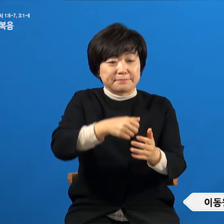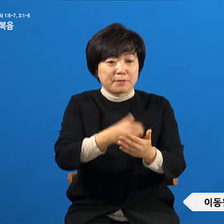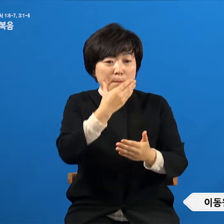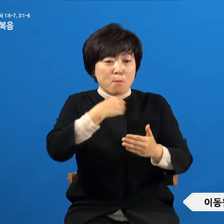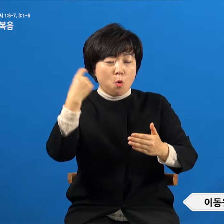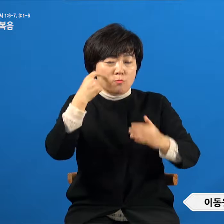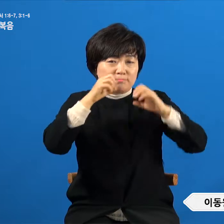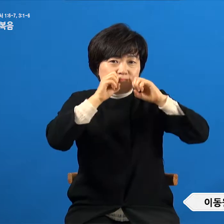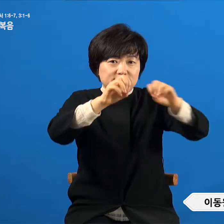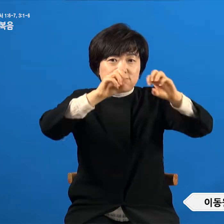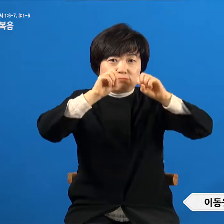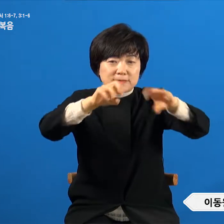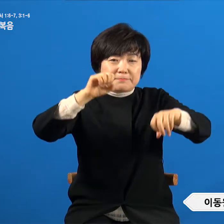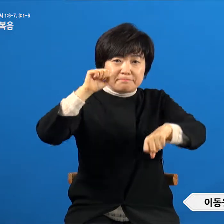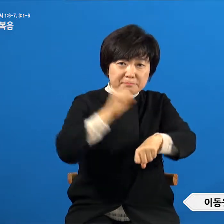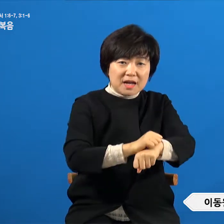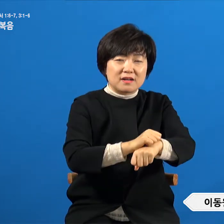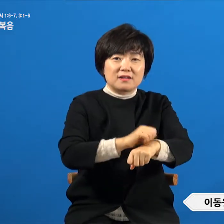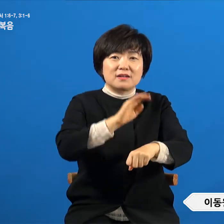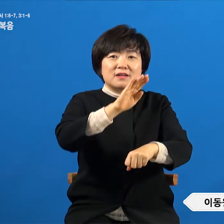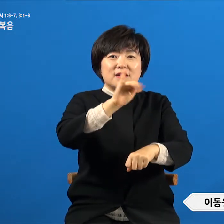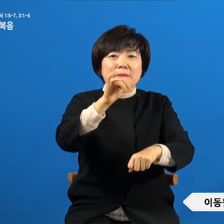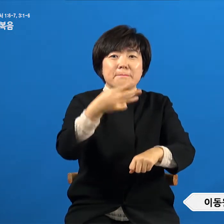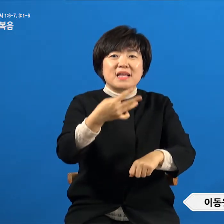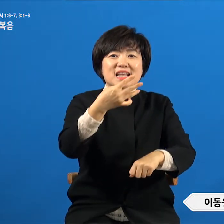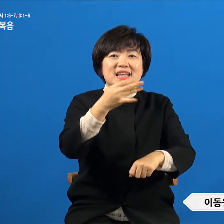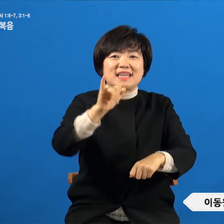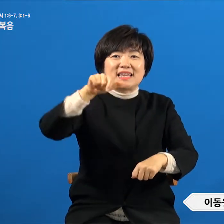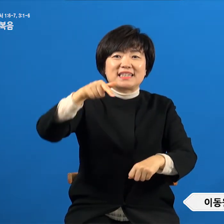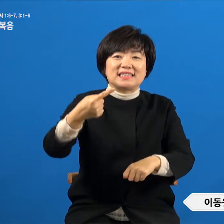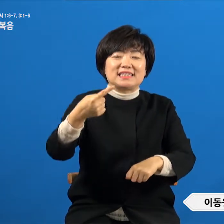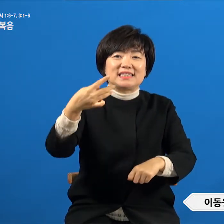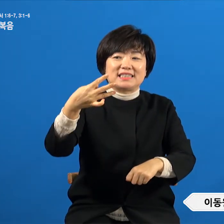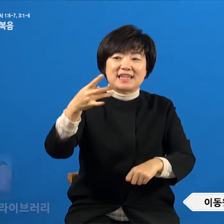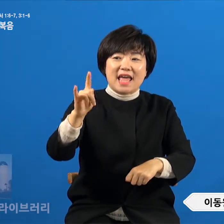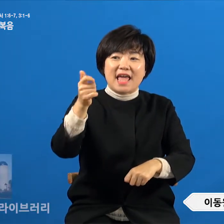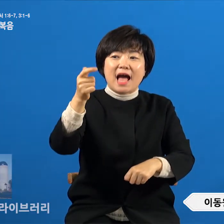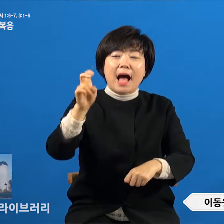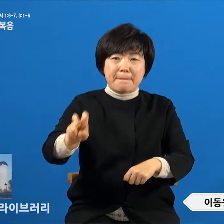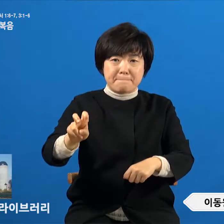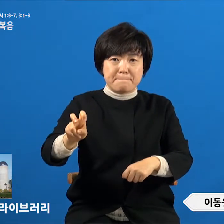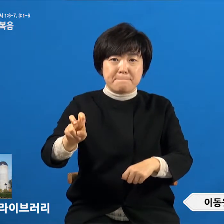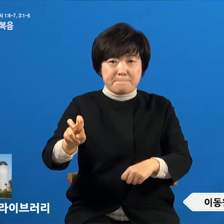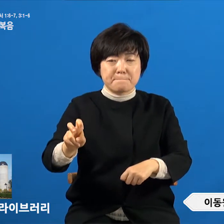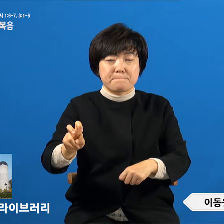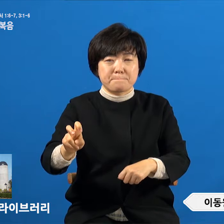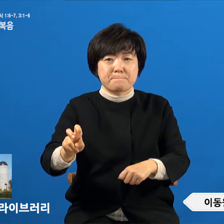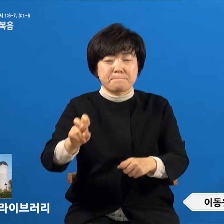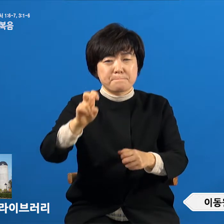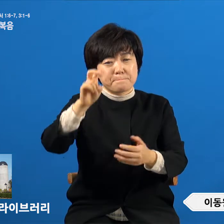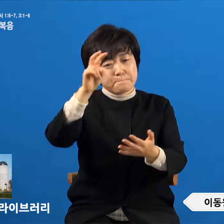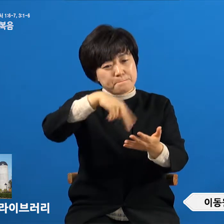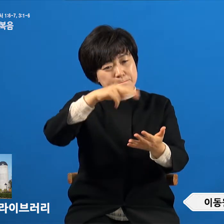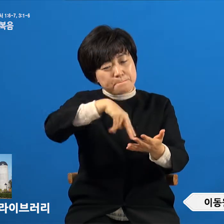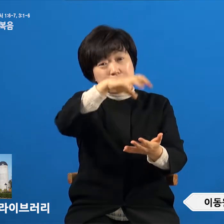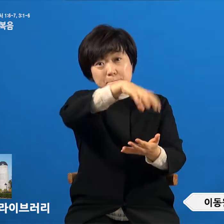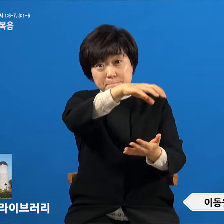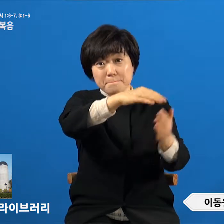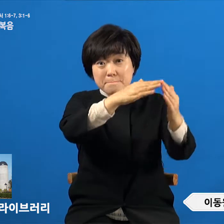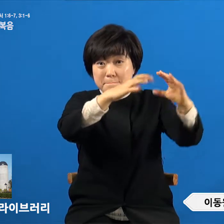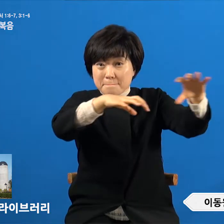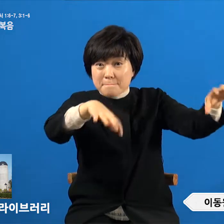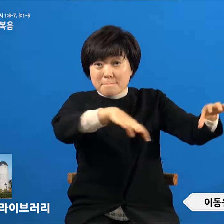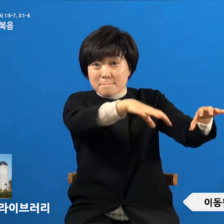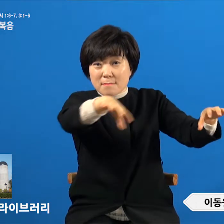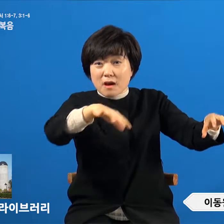영향을 끼쳤던 대전도자 빌리 그레함 라이브러리가 있습니다. 빌리 그레함 라이브러리. 소박해요. 근데